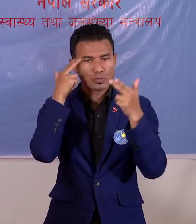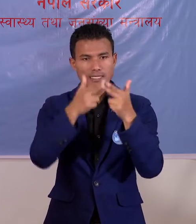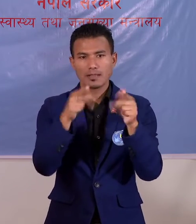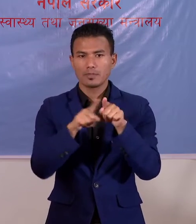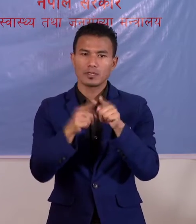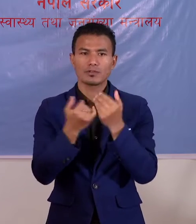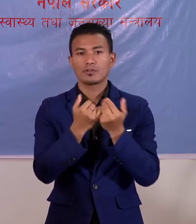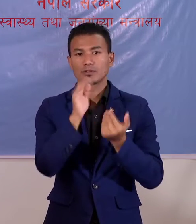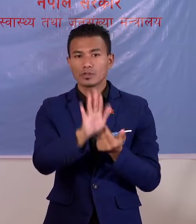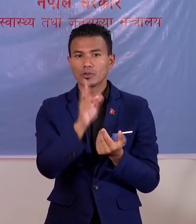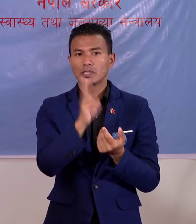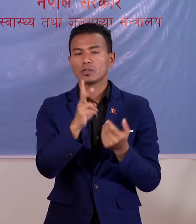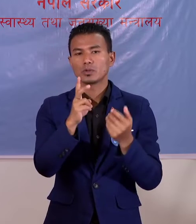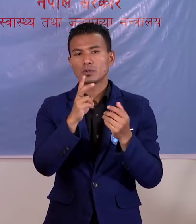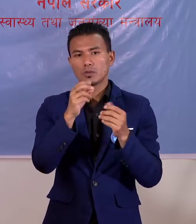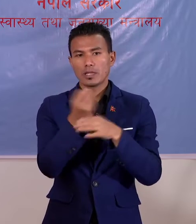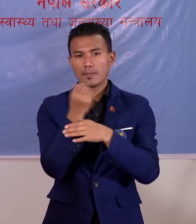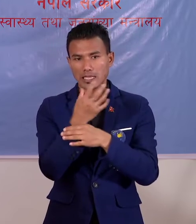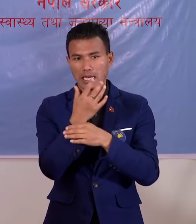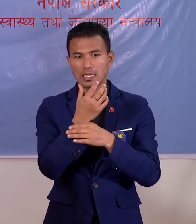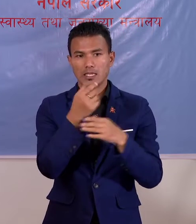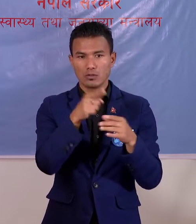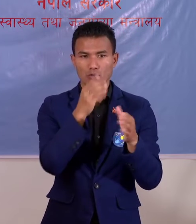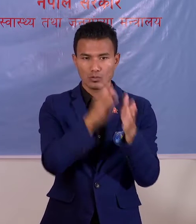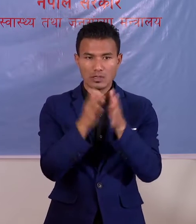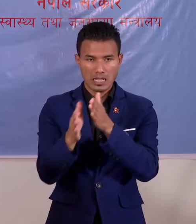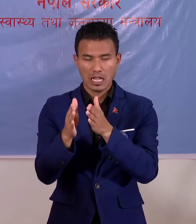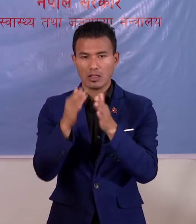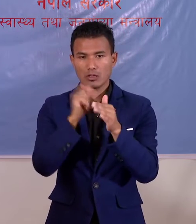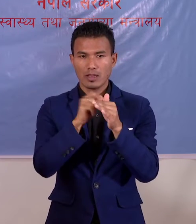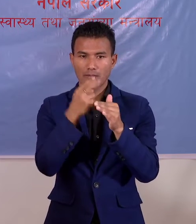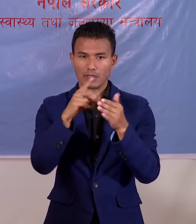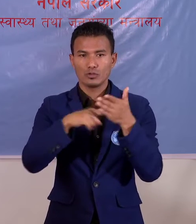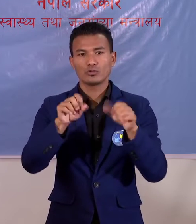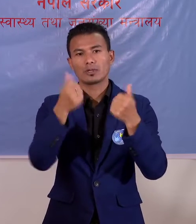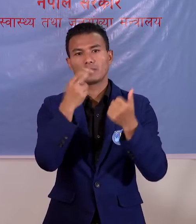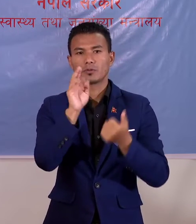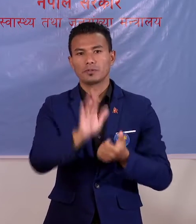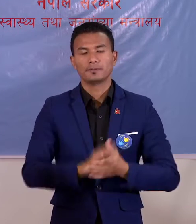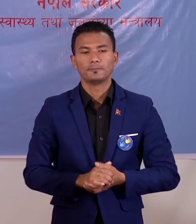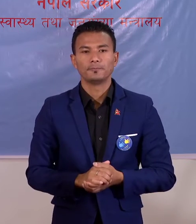समेत गर्दछ। यस्तो खाले आपतकालीन प्रतिकार्य योजना तयार भई स्वीकृत भएको छ।